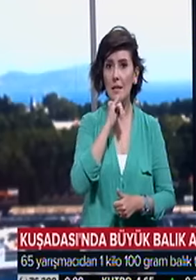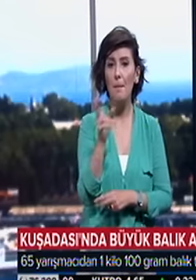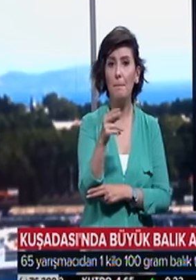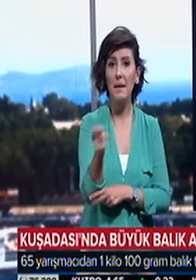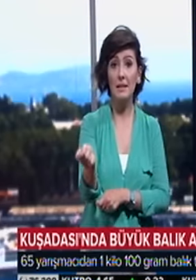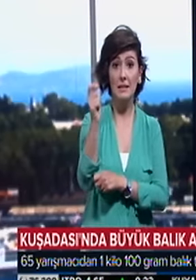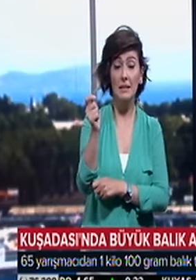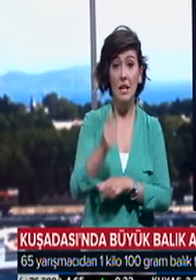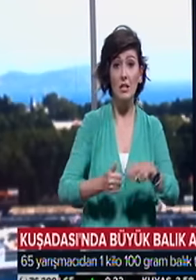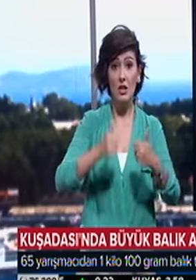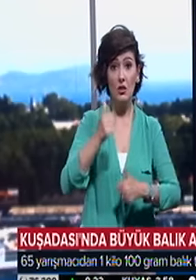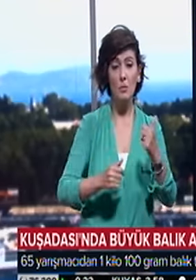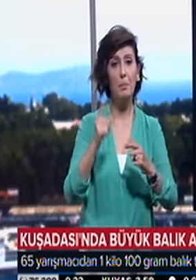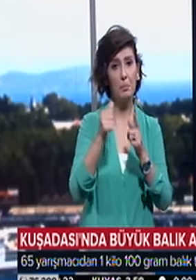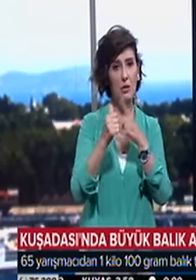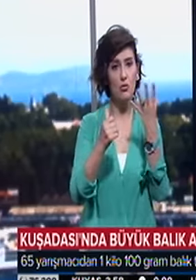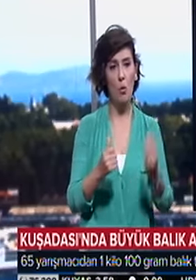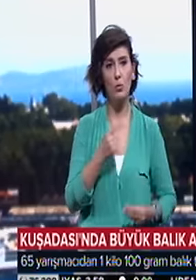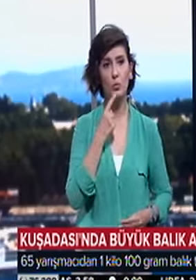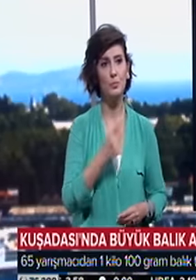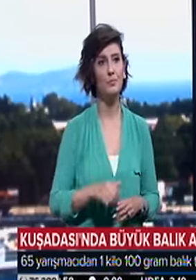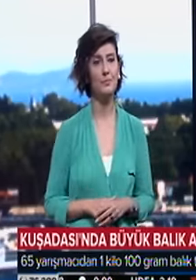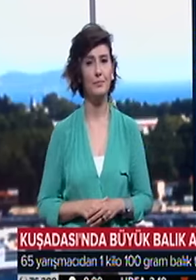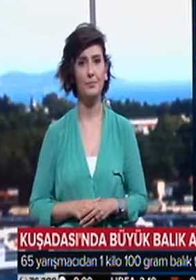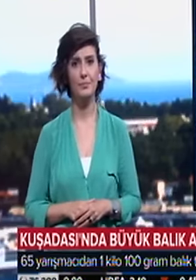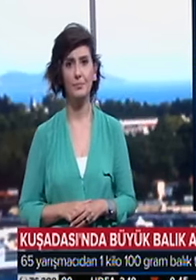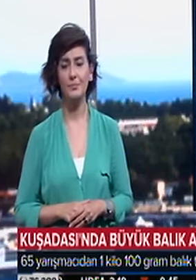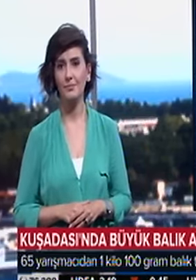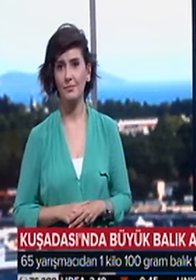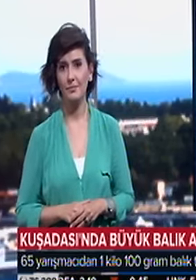gramlık balık tutan yarışmacı birinci oldu.